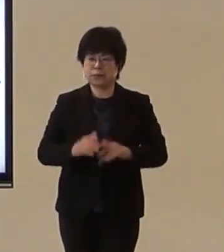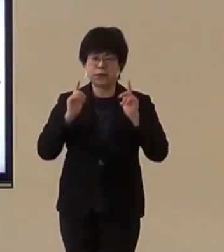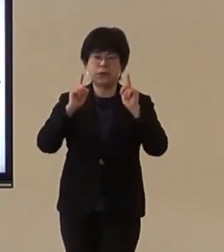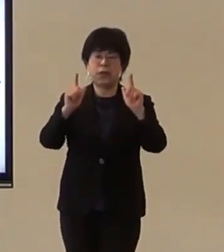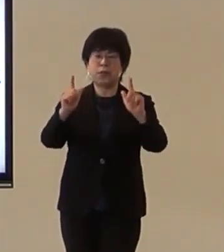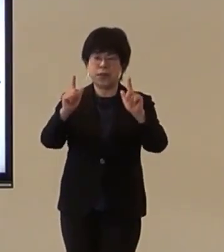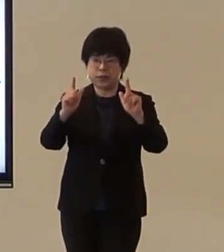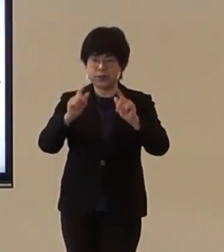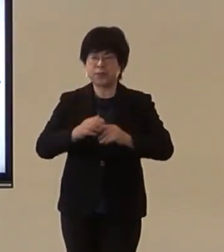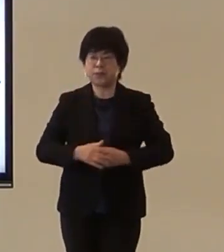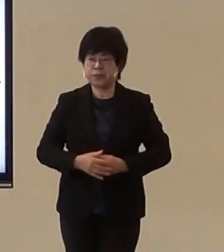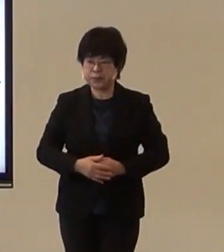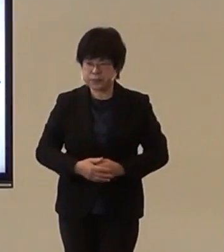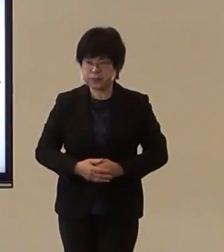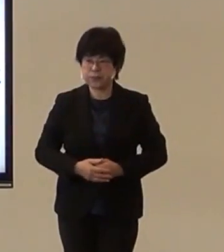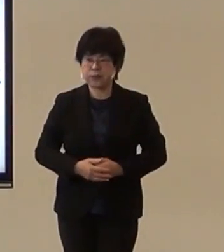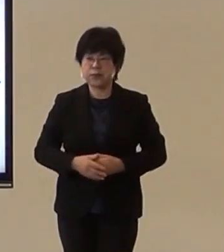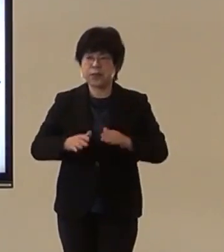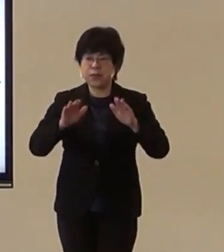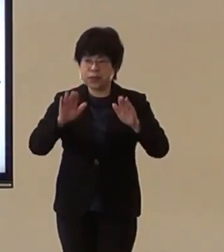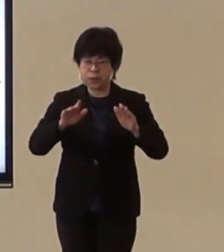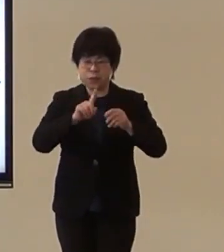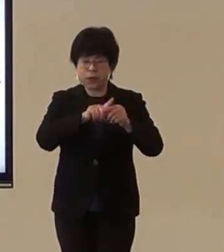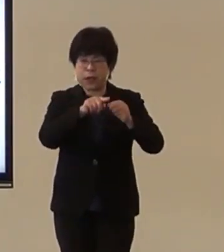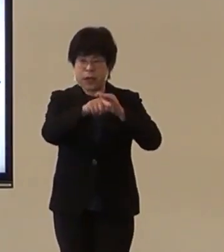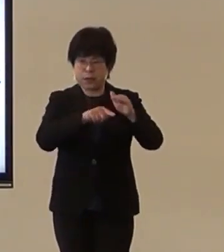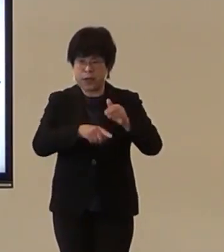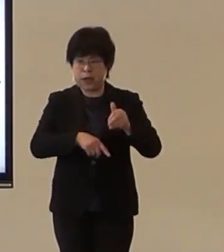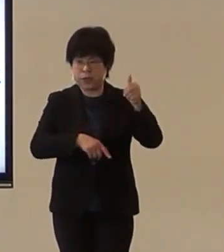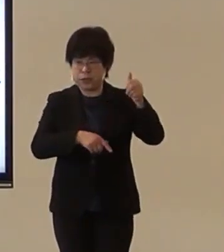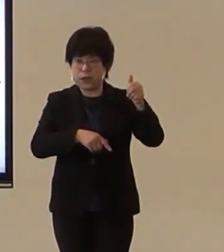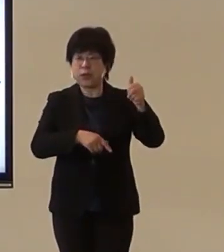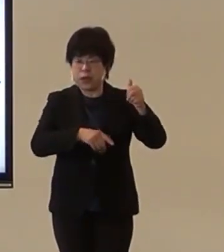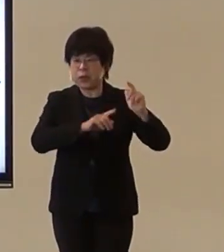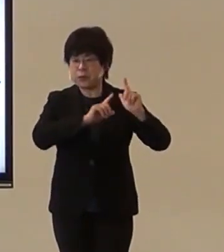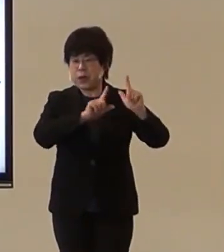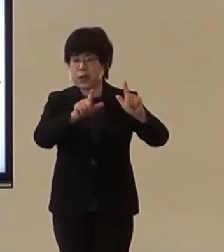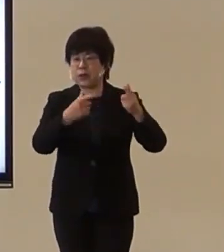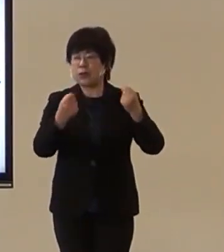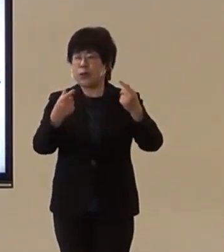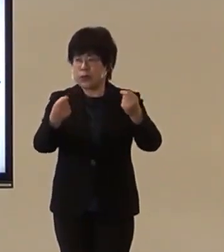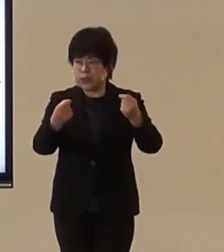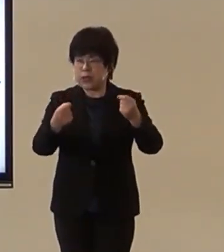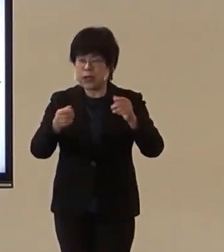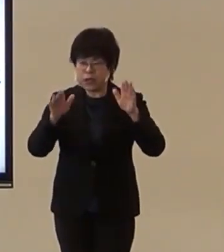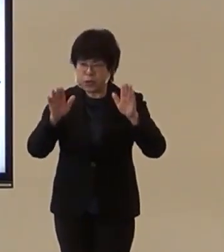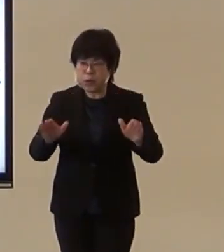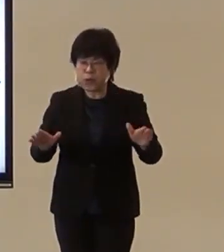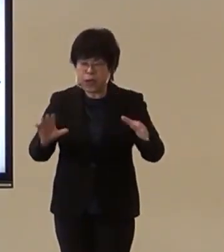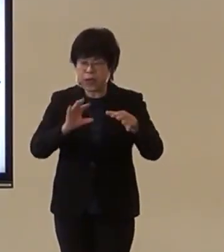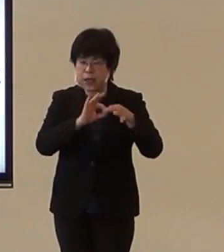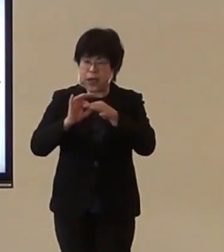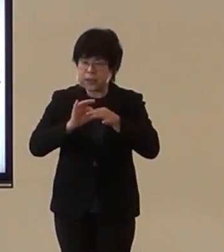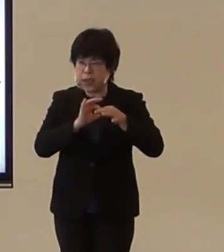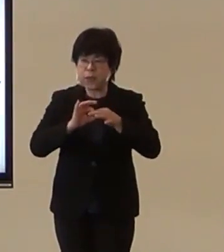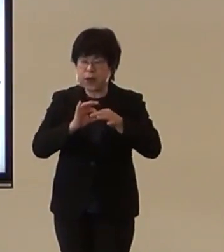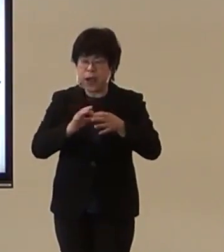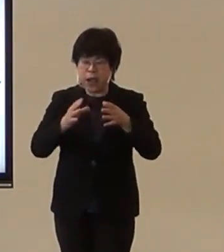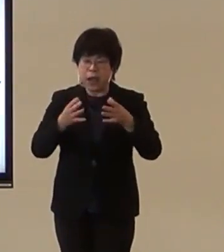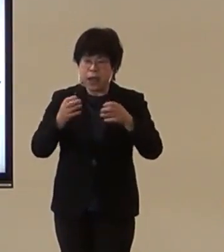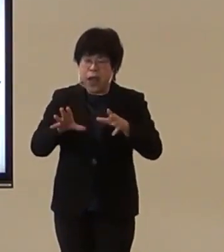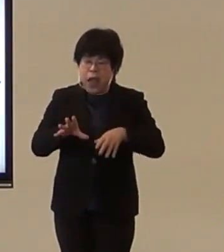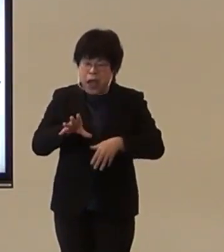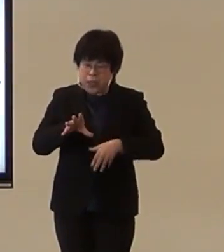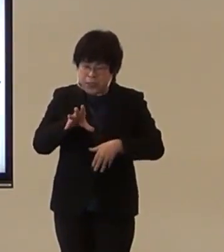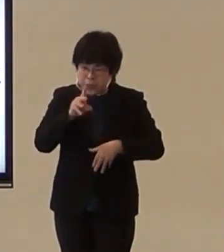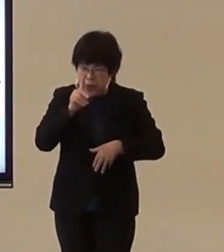全く今会長もおっしゃられたようにですね、初めてのことであります。ご任務中といいますか、これからやらなきゃなら